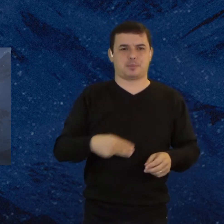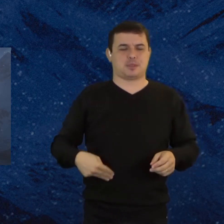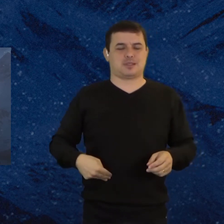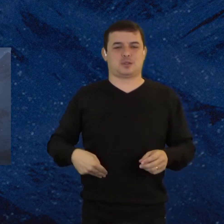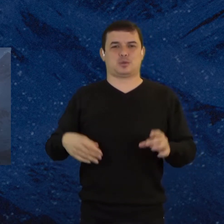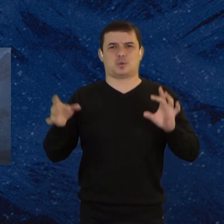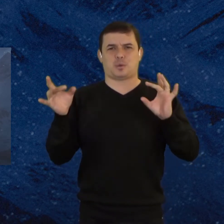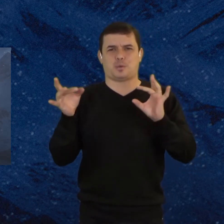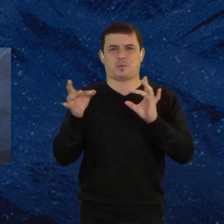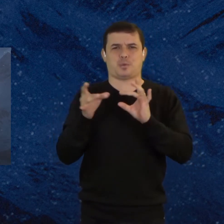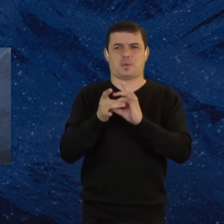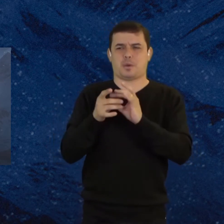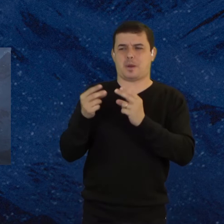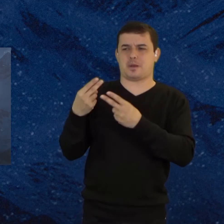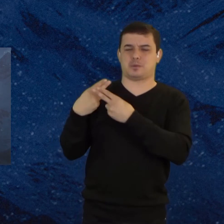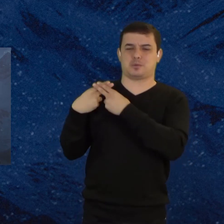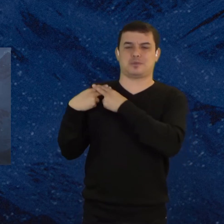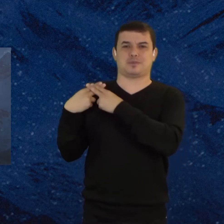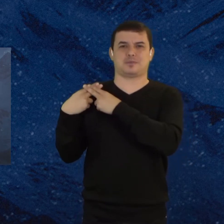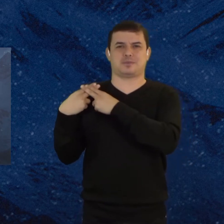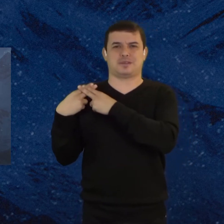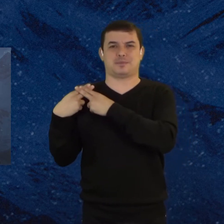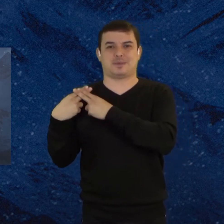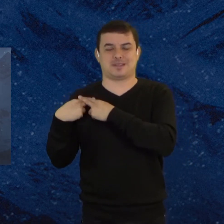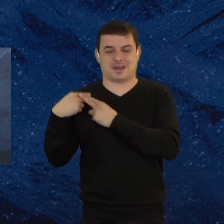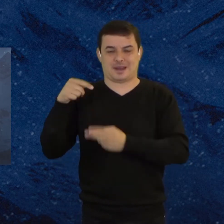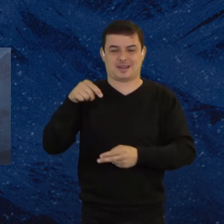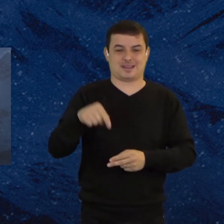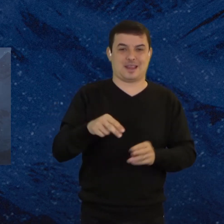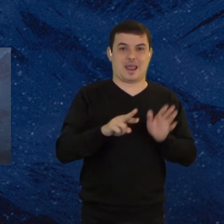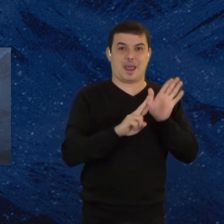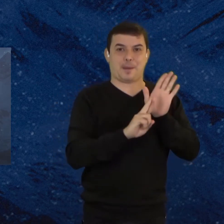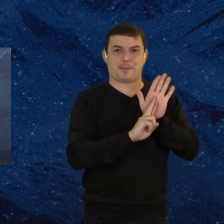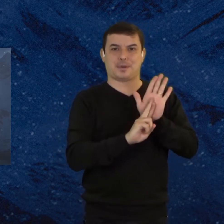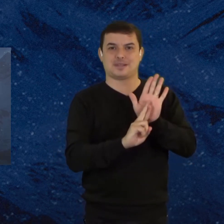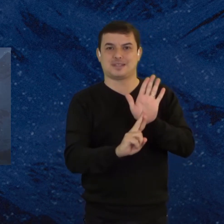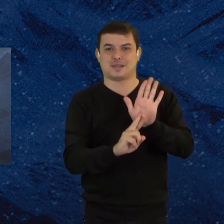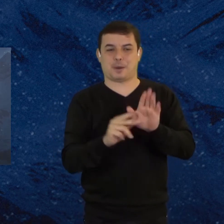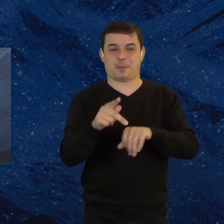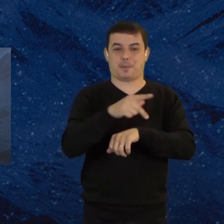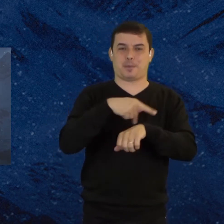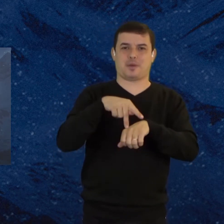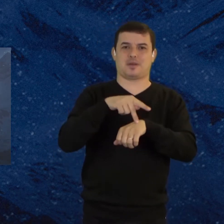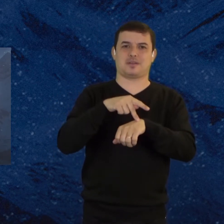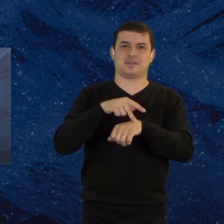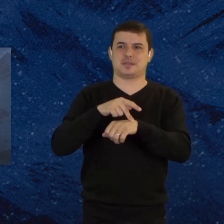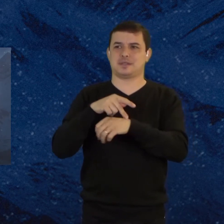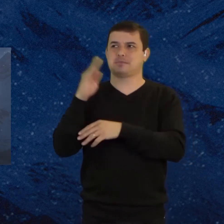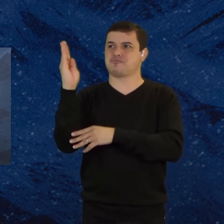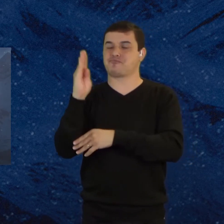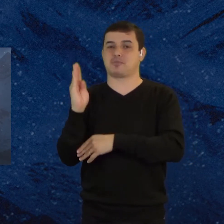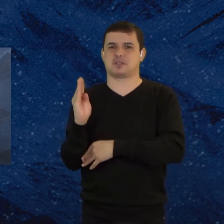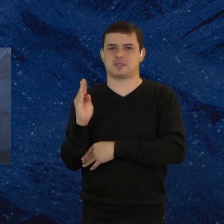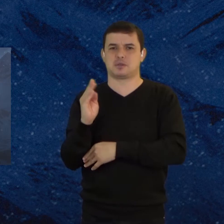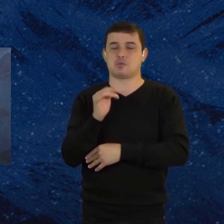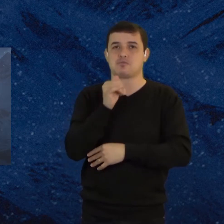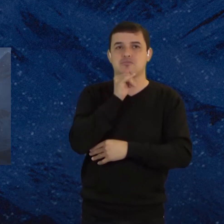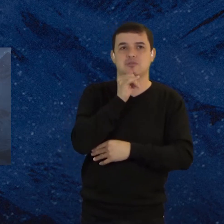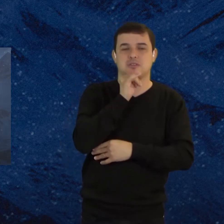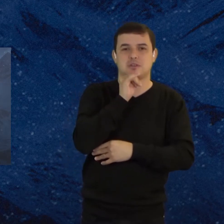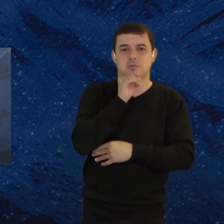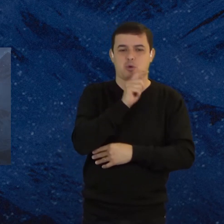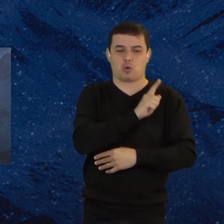embaixadores. É, embaixador é o representante do seu país em outras nações. É o representante do